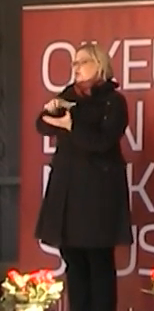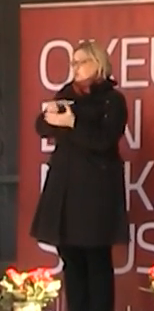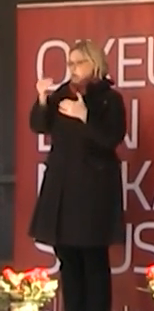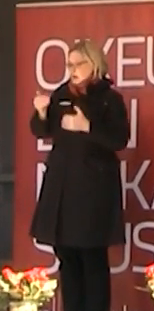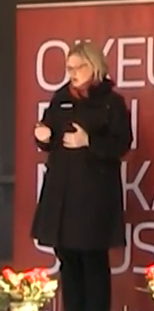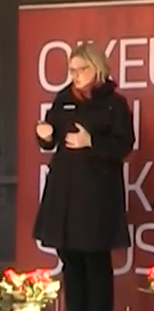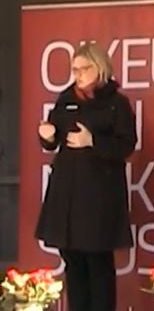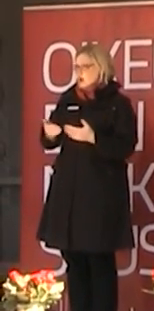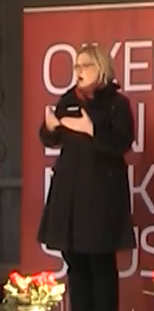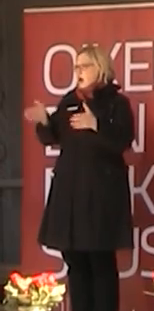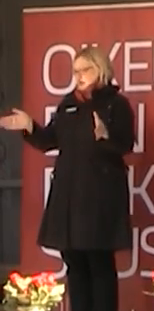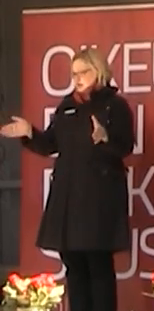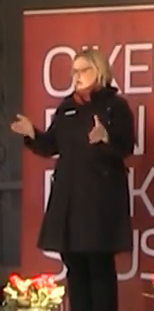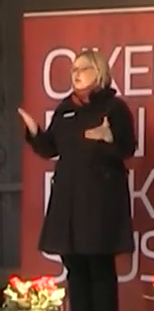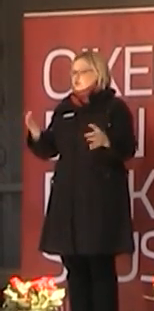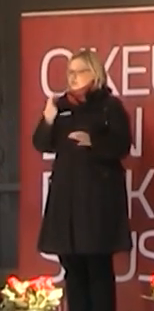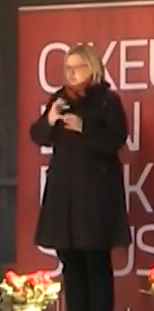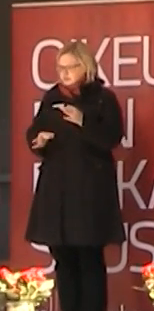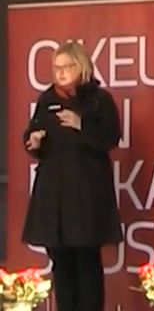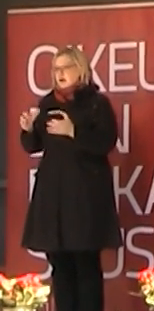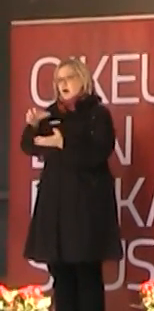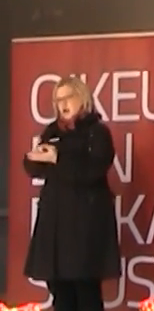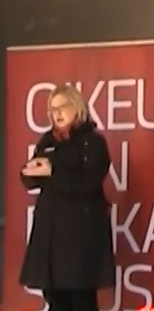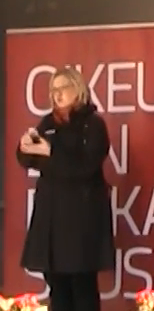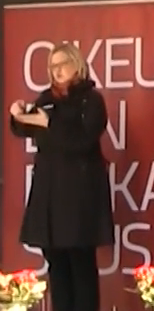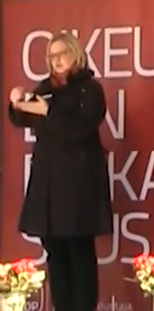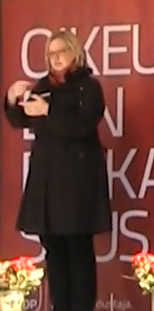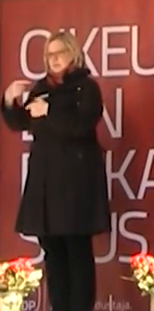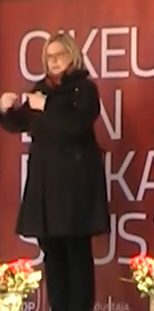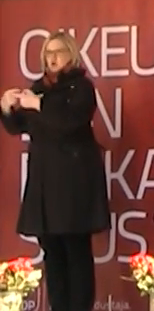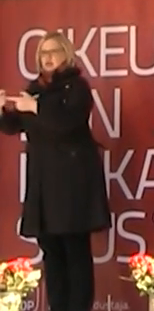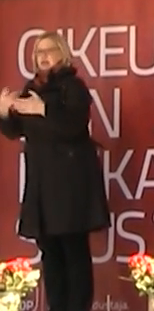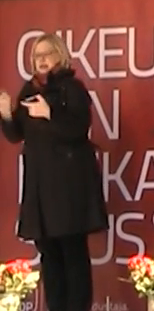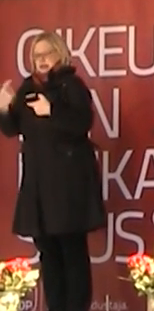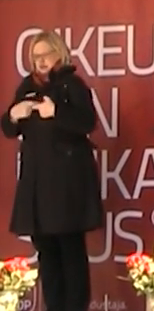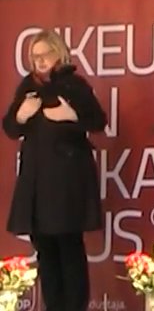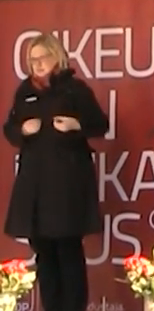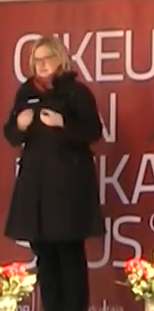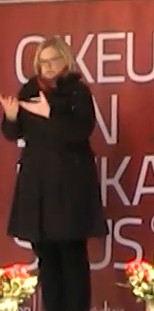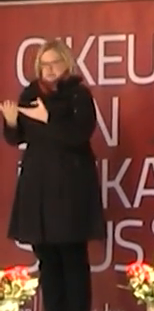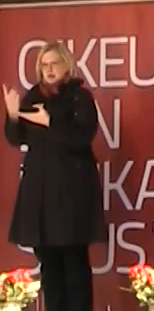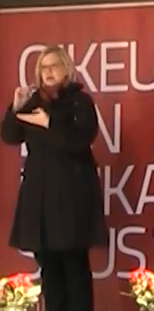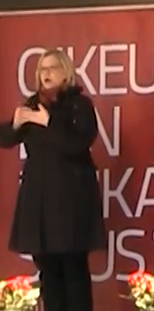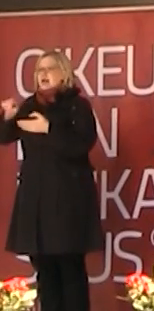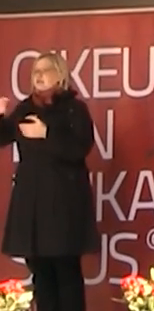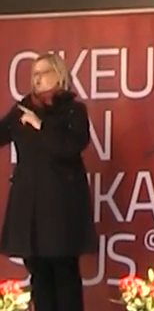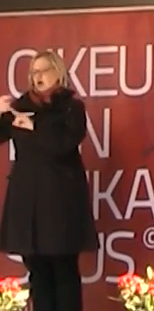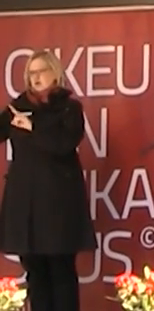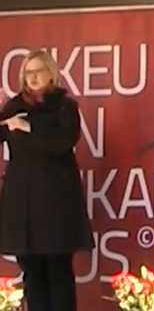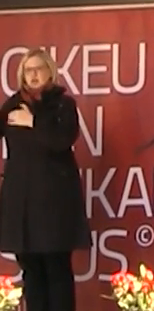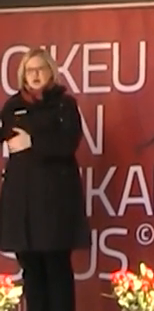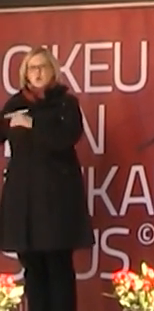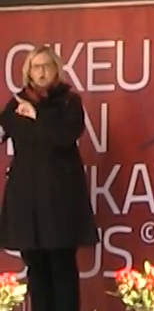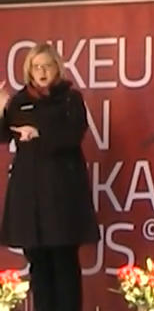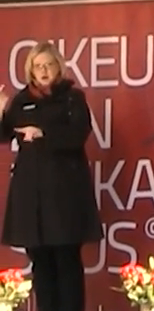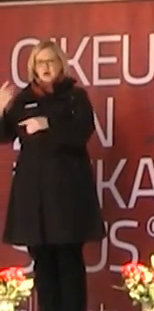nostettua hallituksen kärkihankkeiden joukkoon. Takuu tulee siis voimaan ensi vuoden alusta ja sen valmistelutyöt